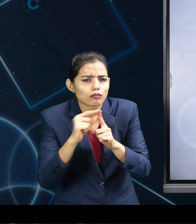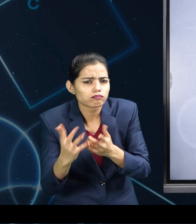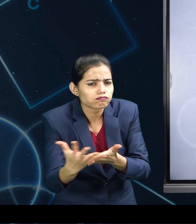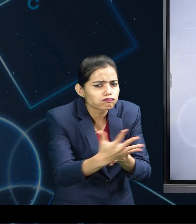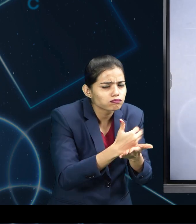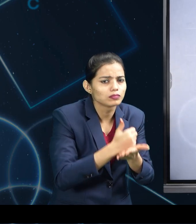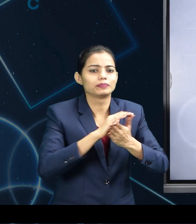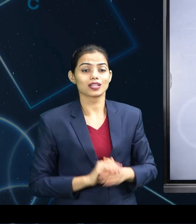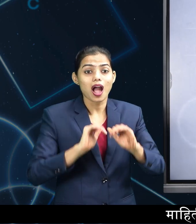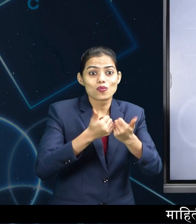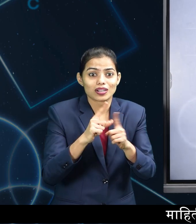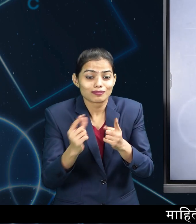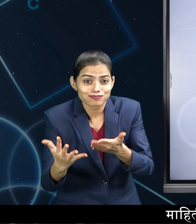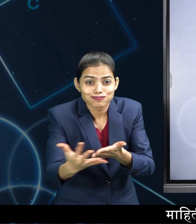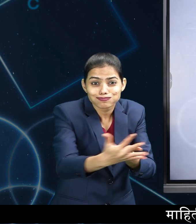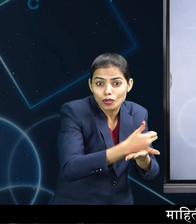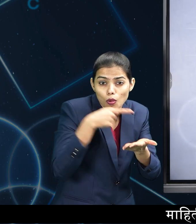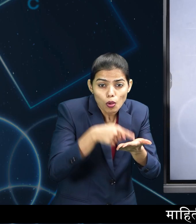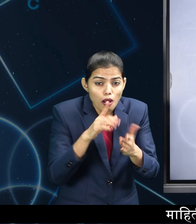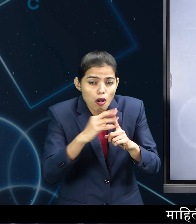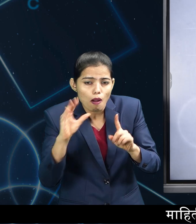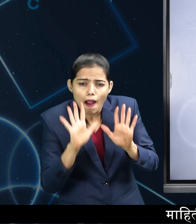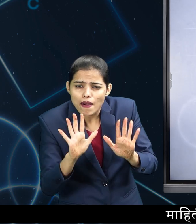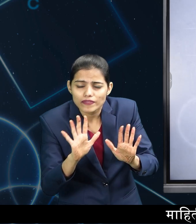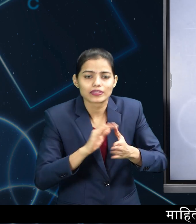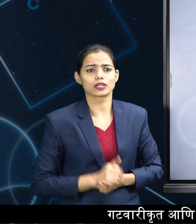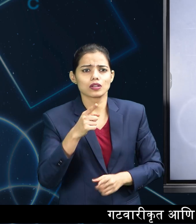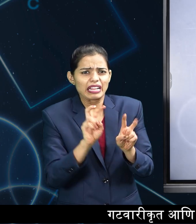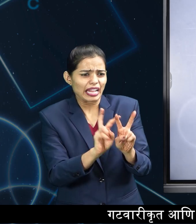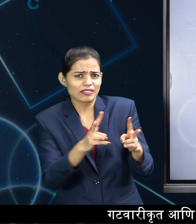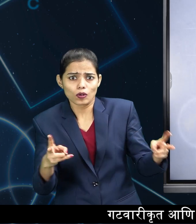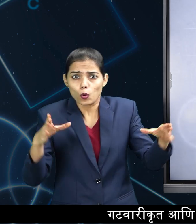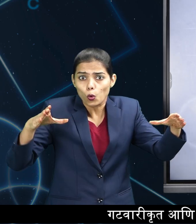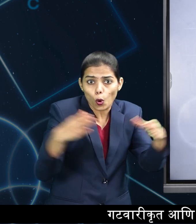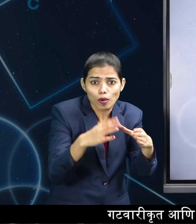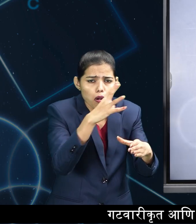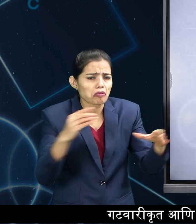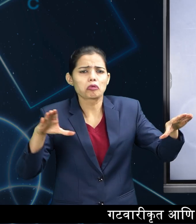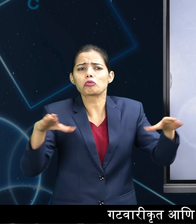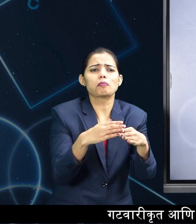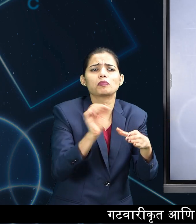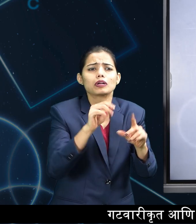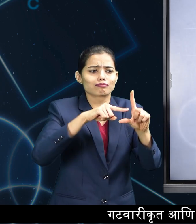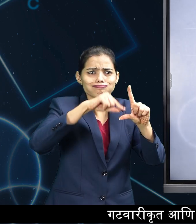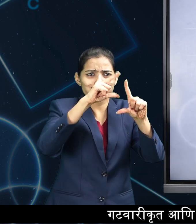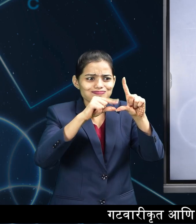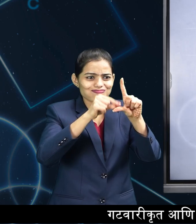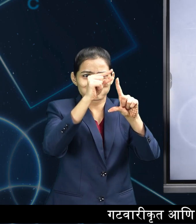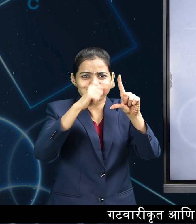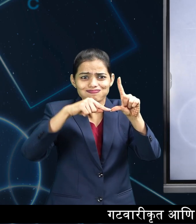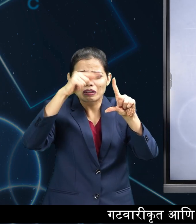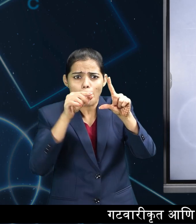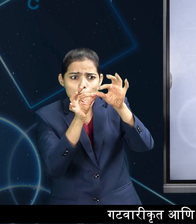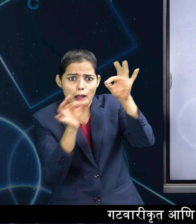माहितीचे प्रकार, माहिती कशी संकलित आणि सादर केली जाते, गटवारीकृत आणि अगटवारीकृत